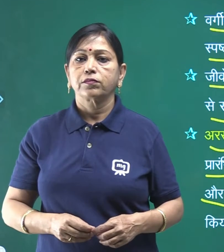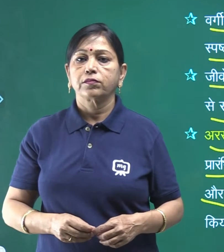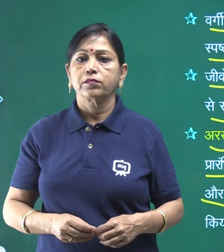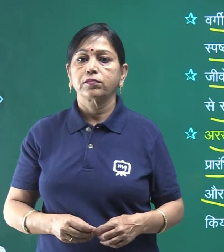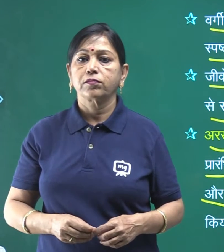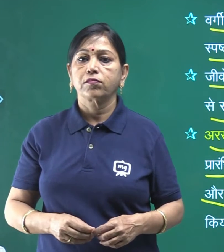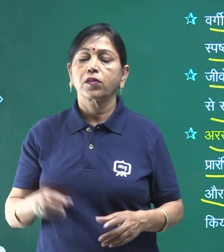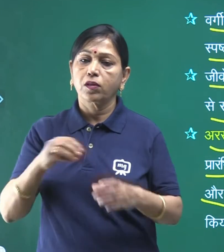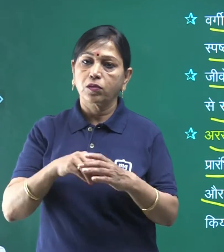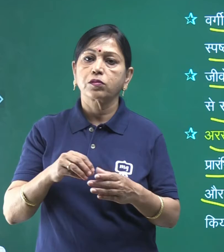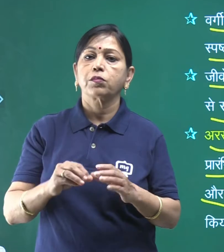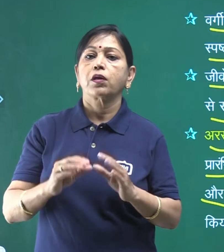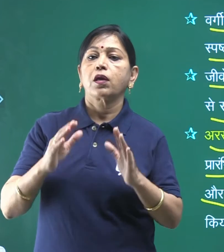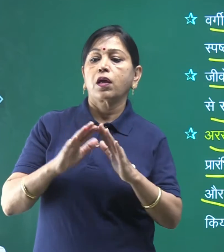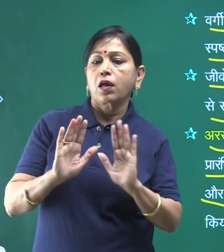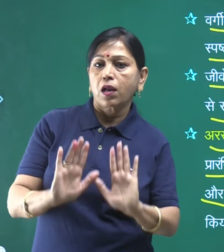में रहने के आधार पर